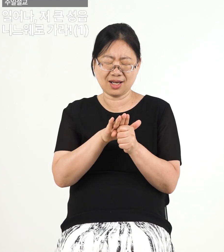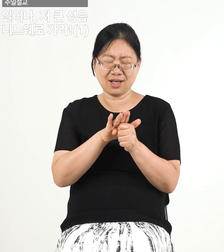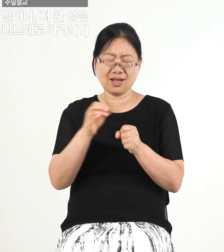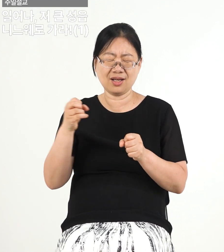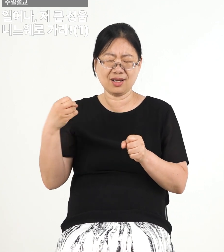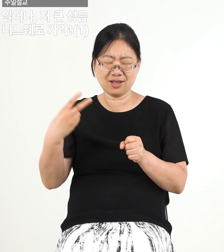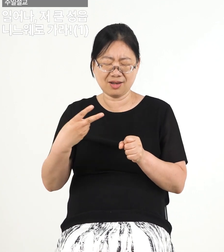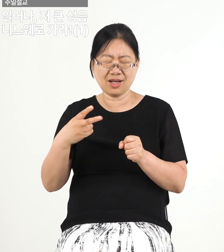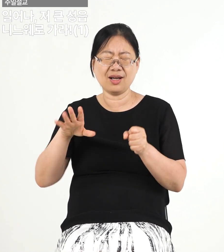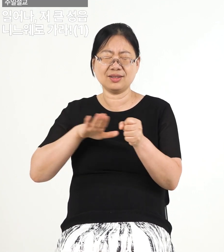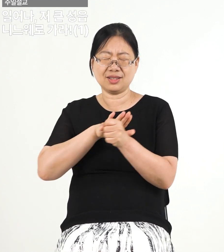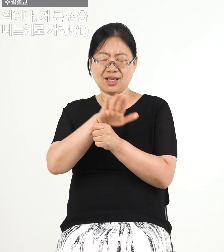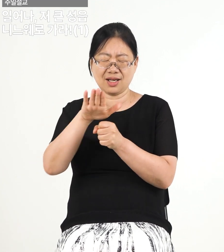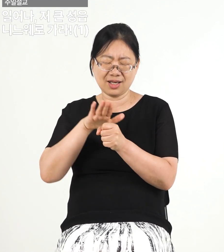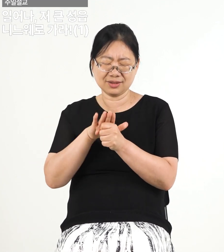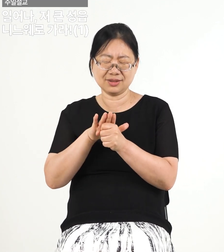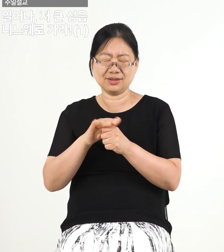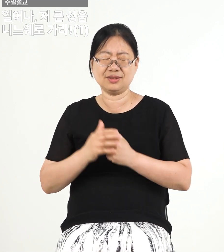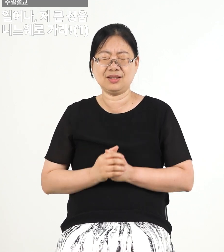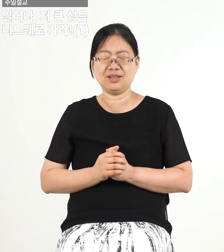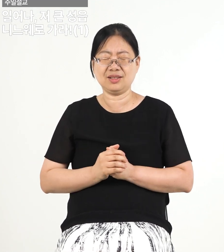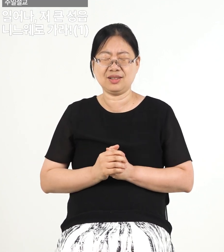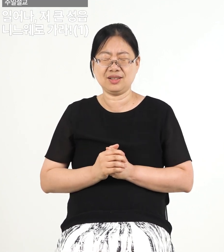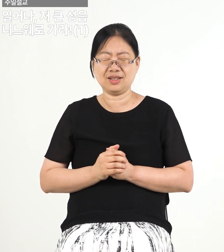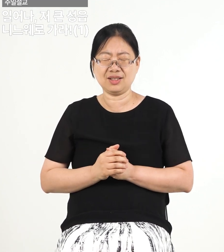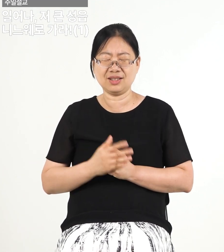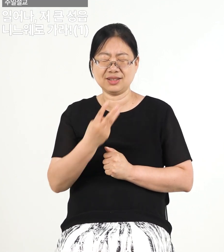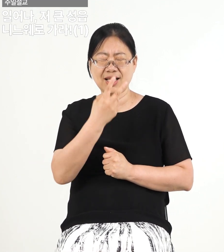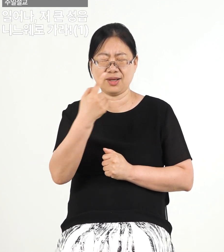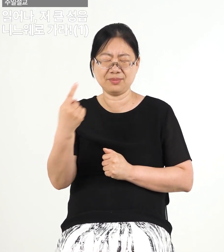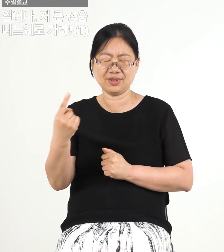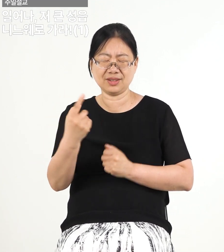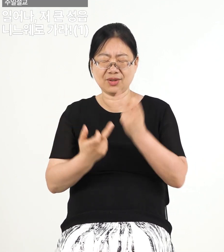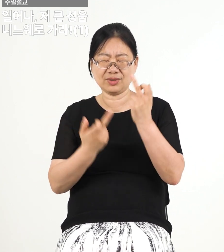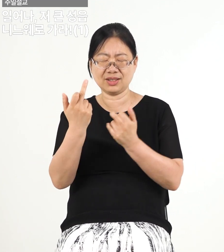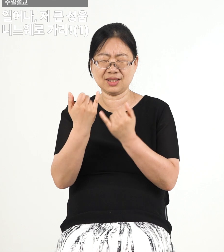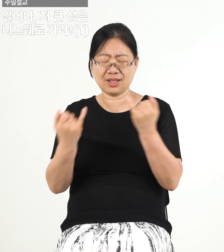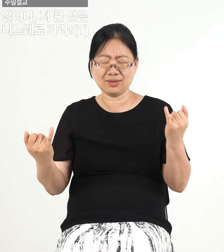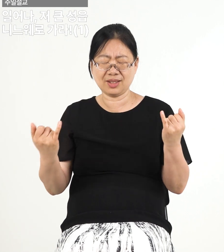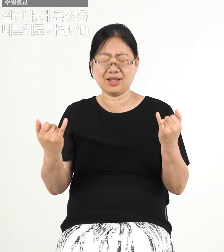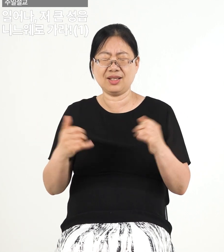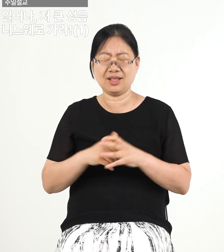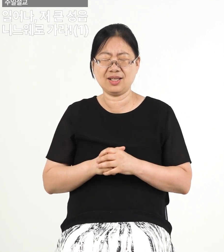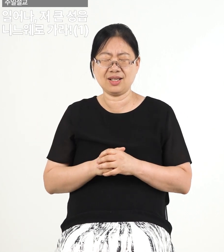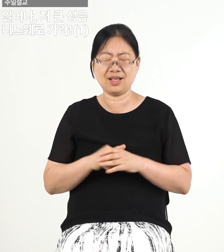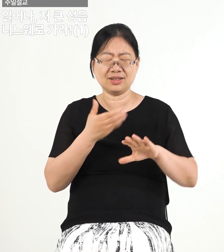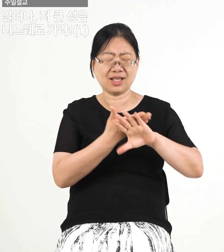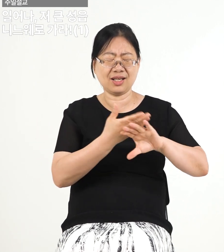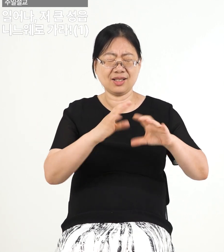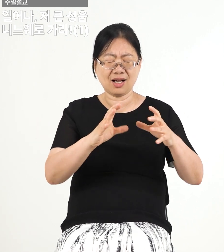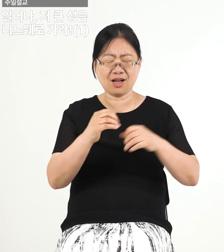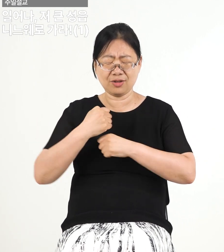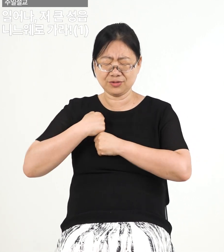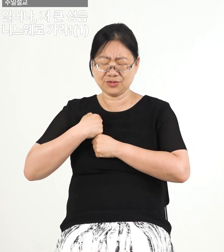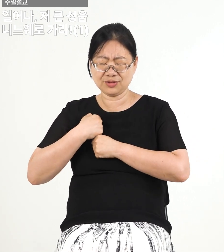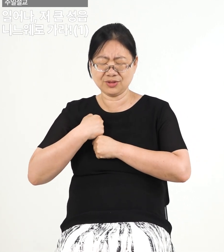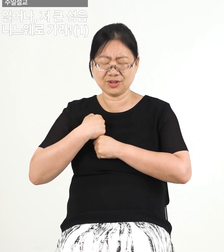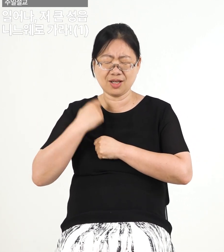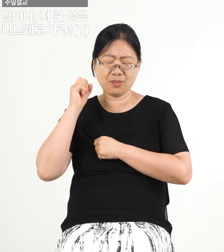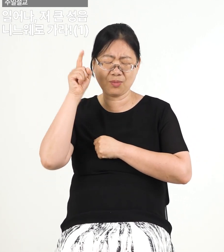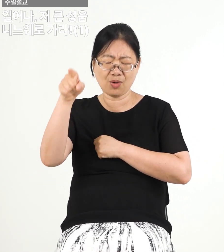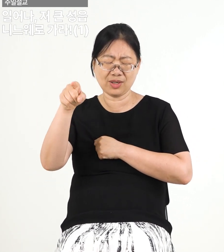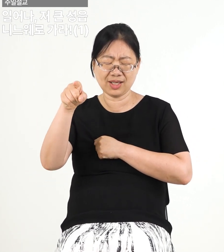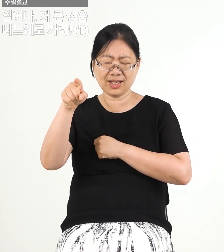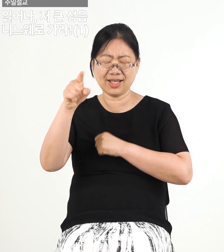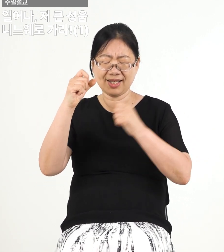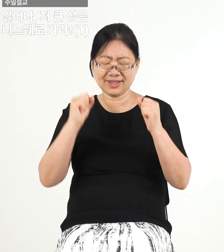사랑하고 사랑하는 삼일의 형제자매들, 해외 군에 멀리